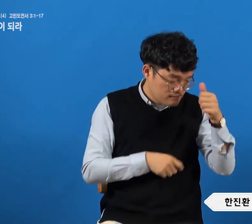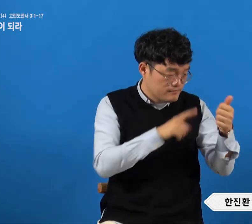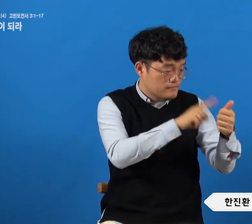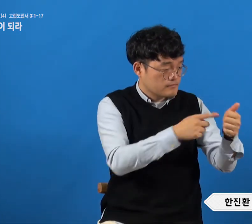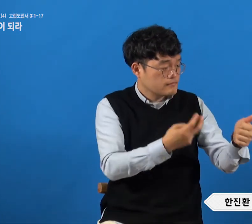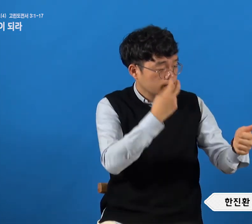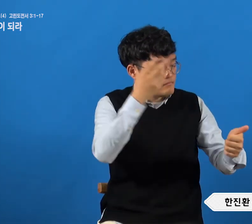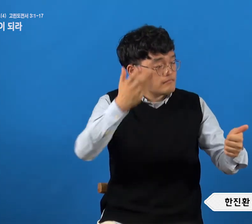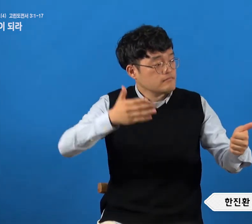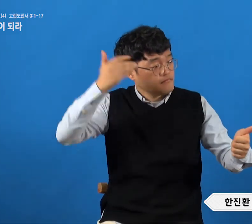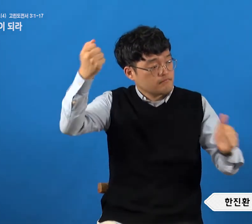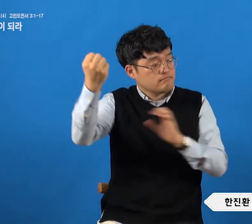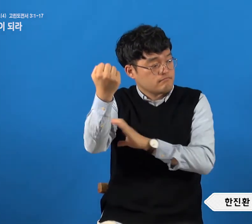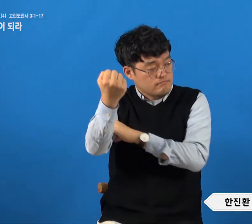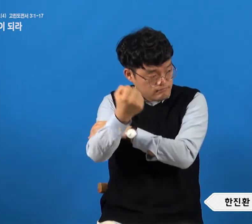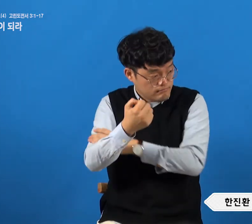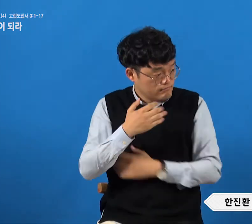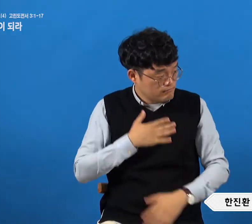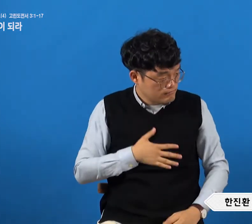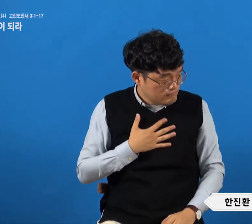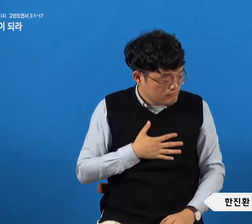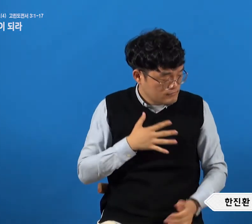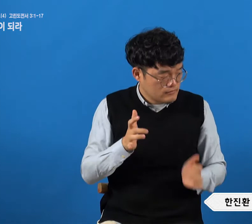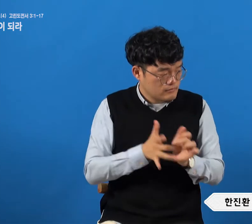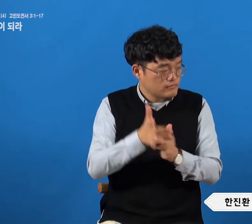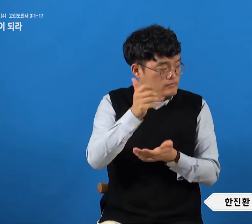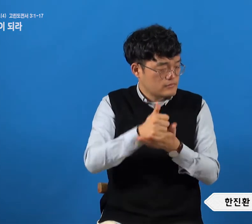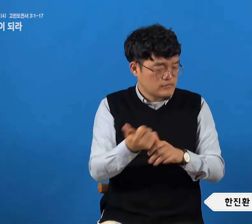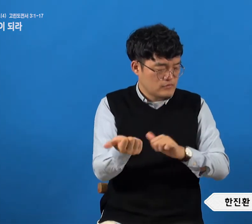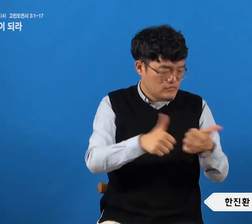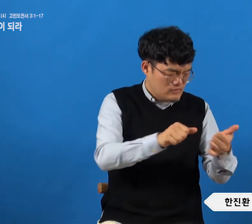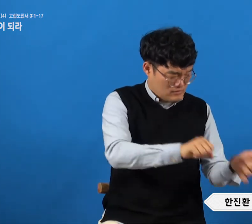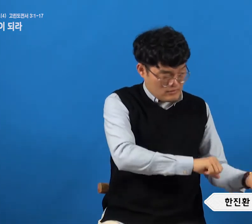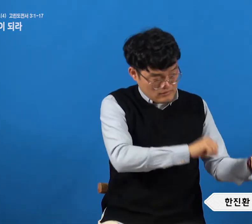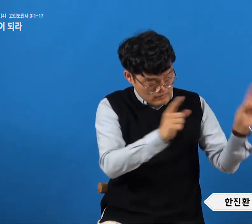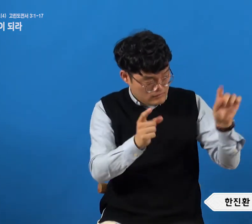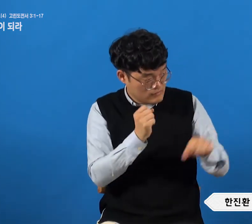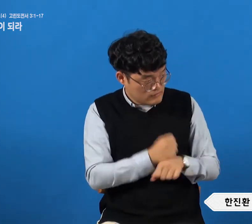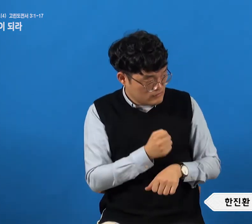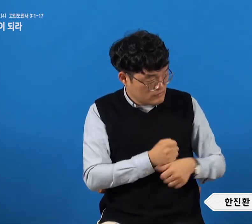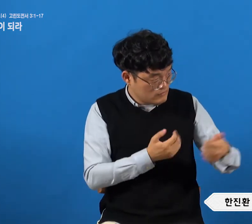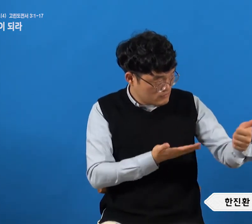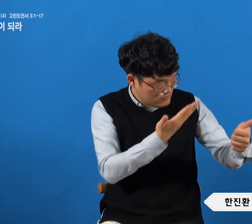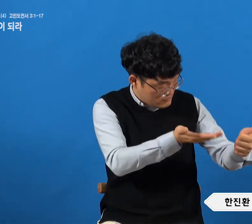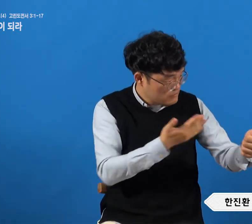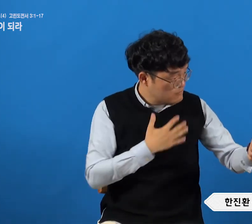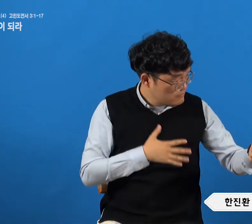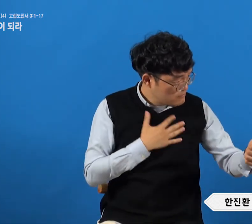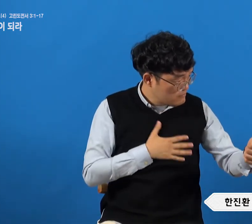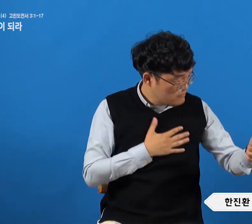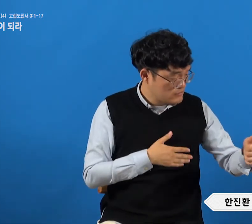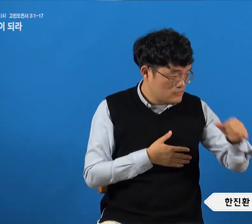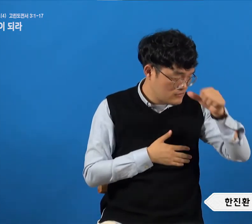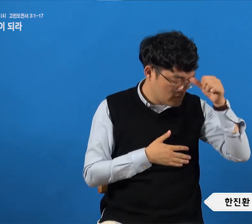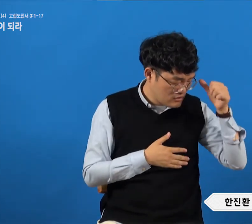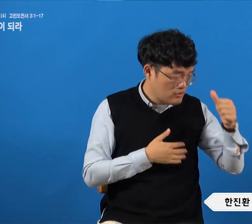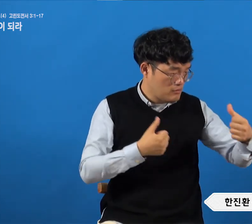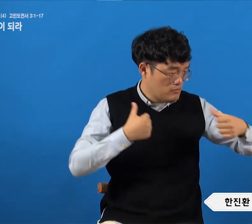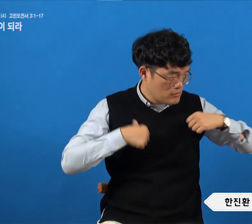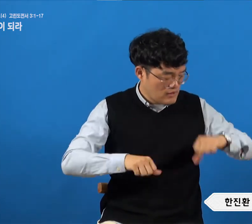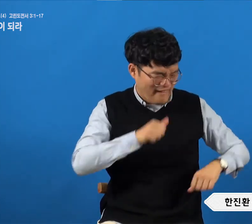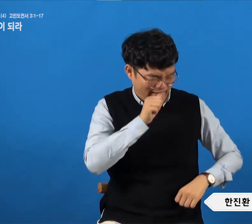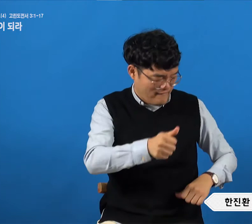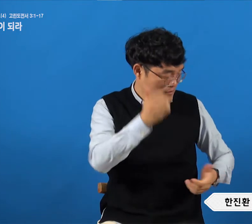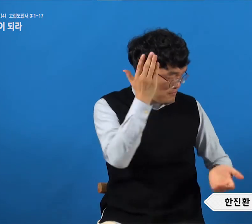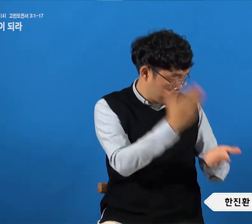장로님, 생명은 하나님께 있는 거 아시지요? 예수님은 죽은 자도 살려내신 거 아시지 않습니까? 장로님,